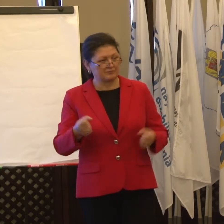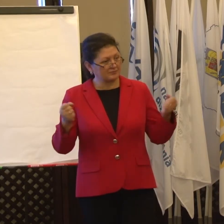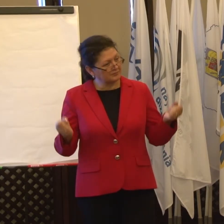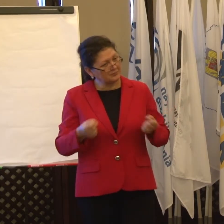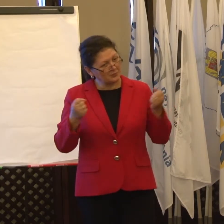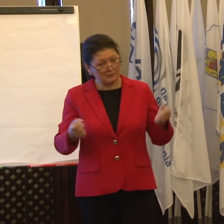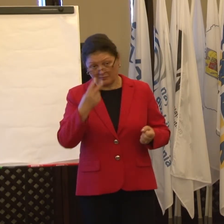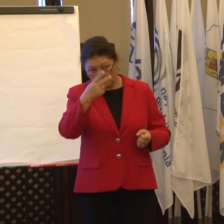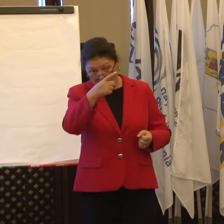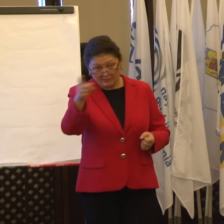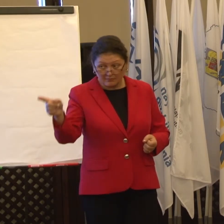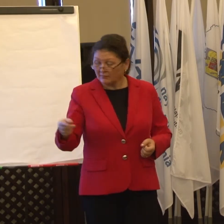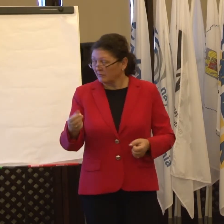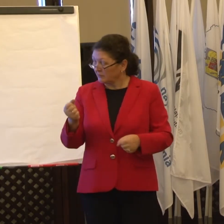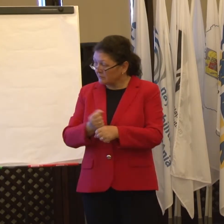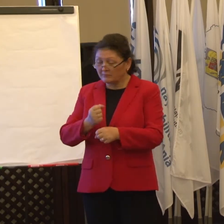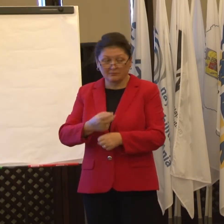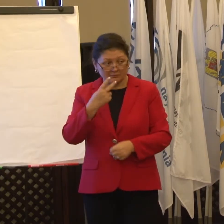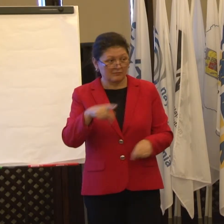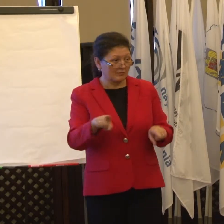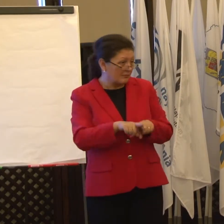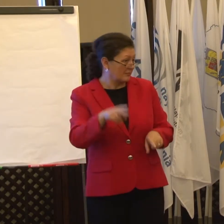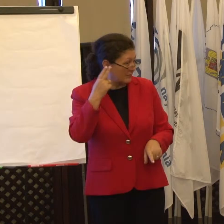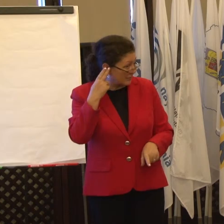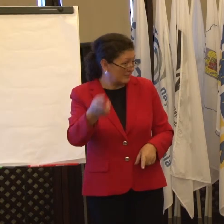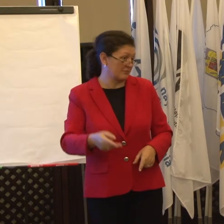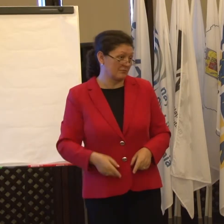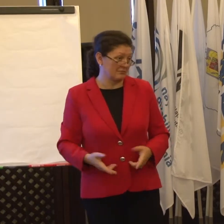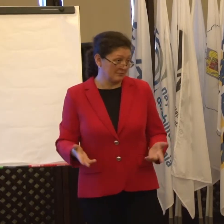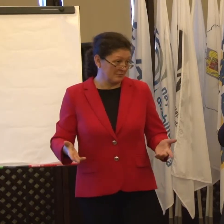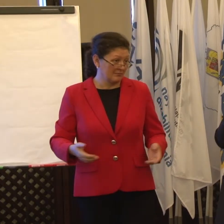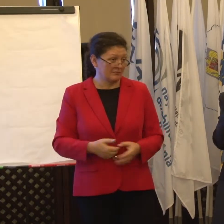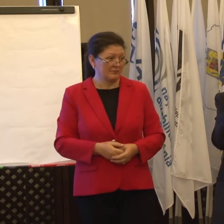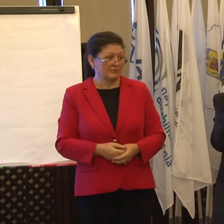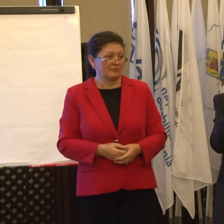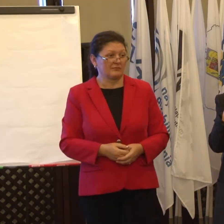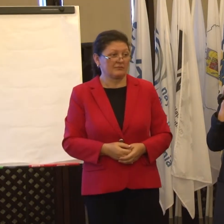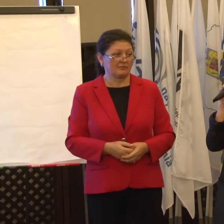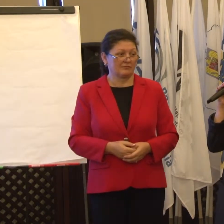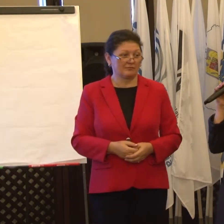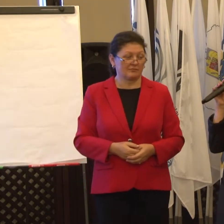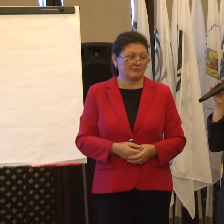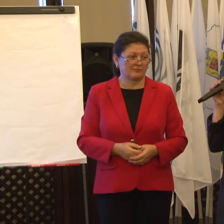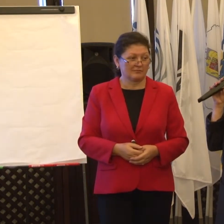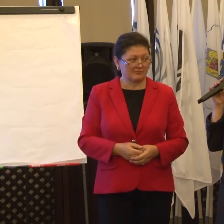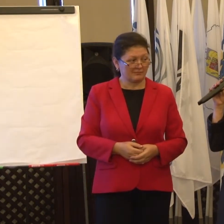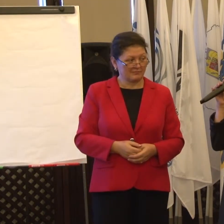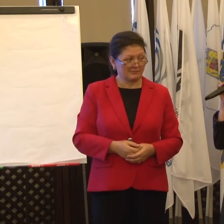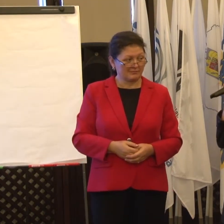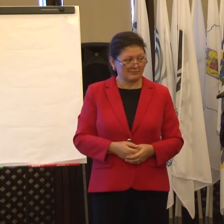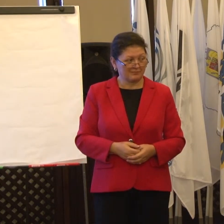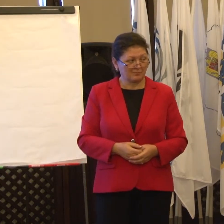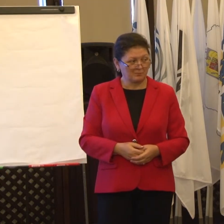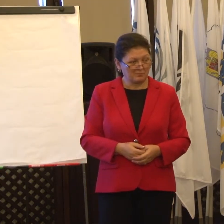care pot fi abilitate suficient astfel încât ele să devină din